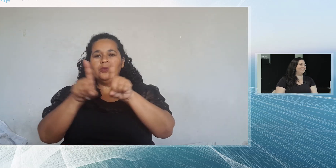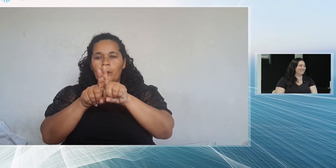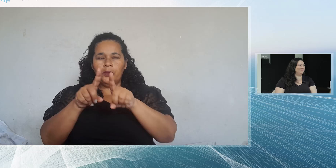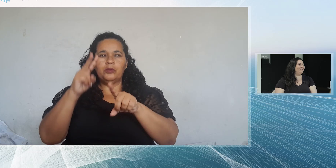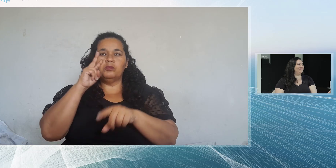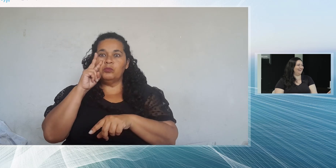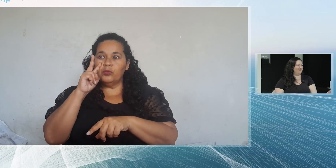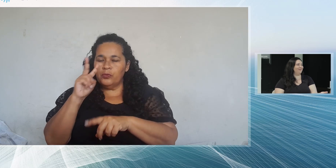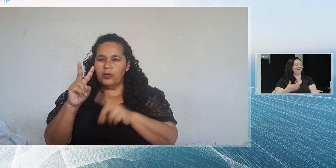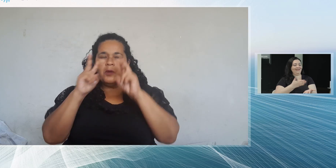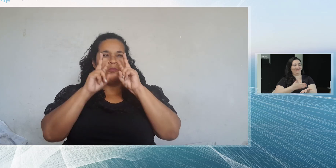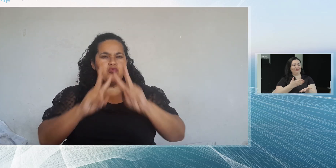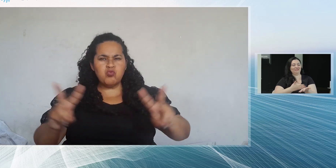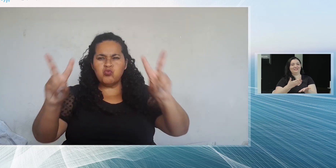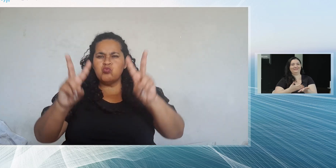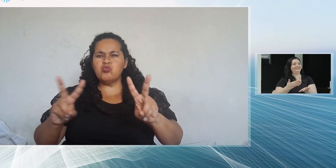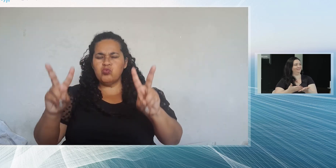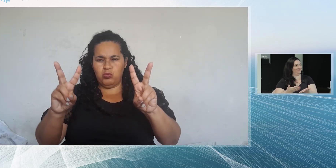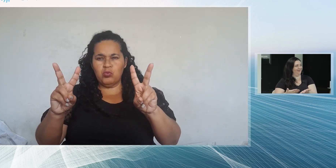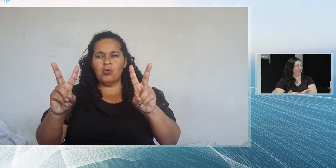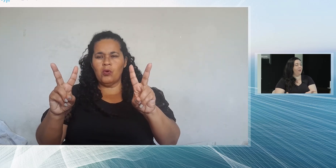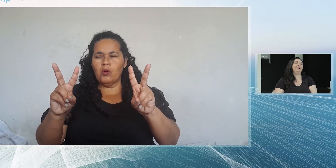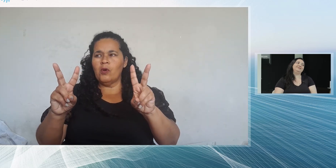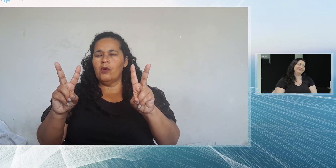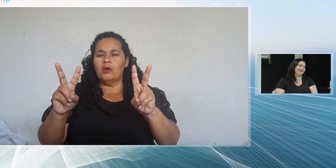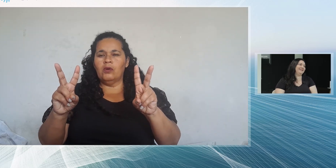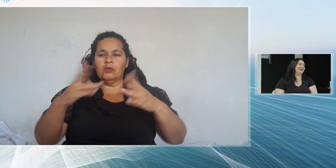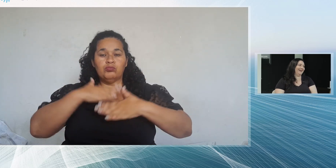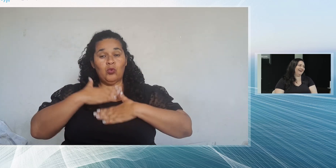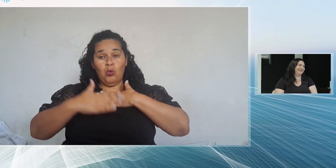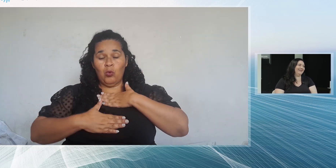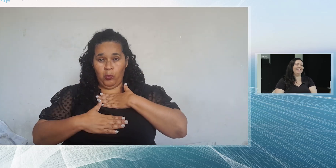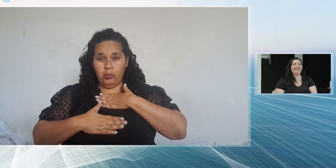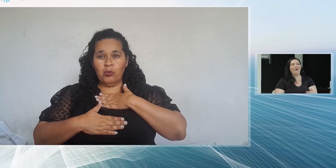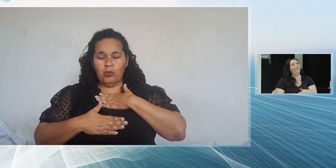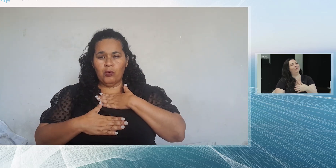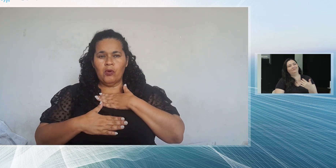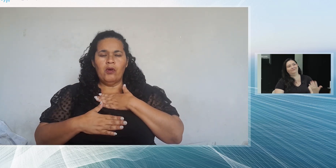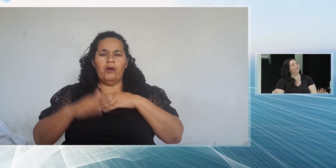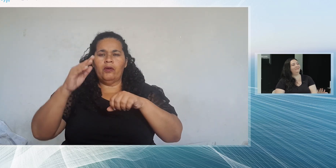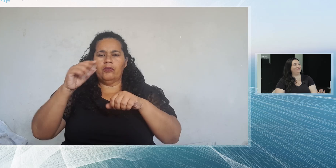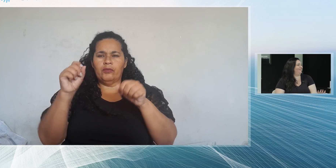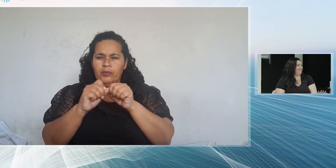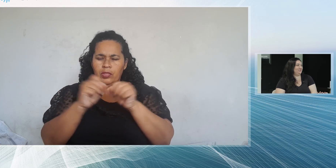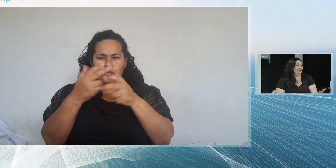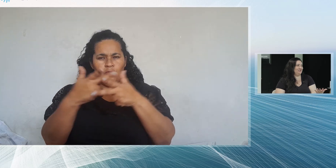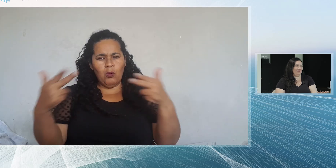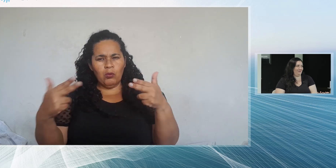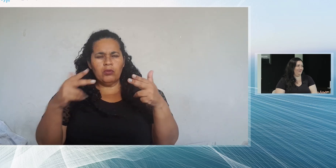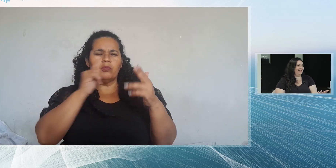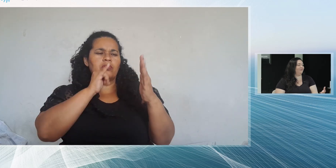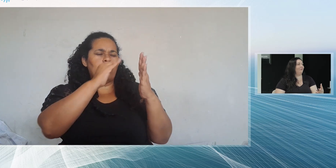ter facilidade de planejar, porque ele é rotina, né? Mas um TDAH é comum não ter facilidade